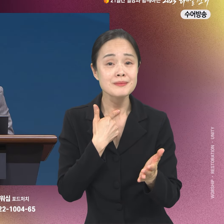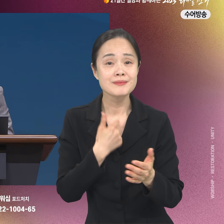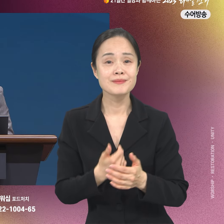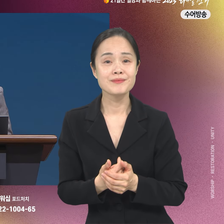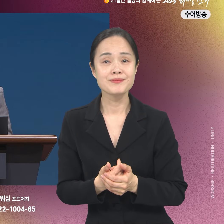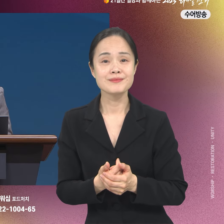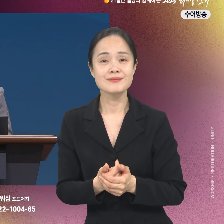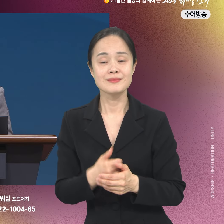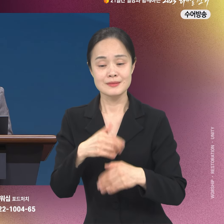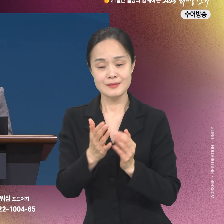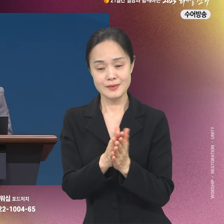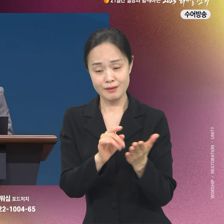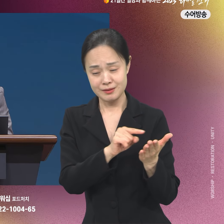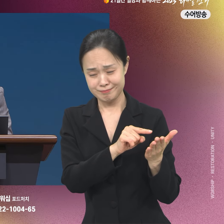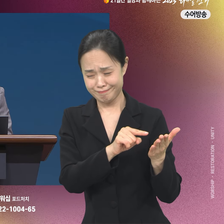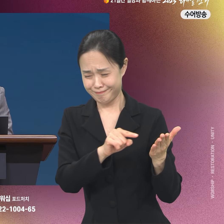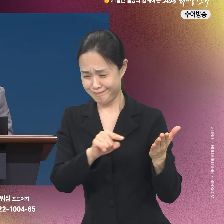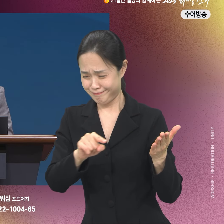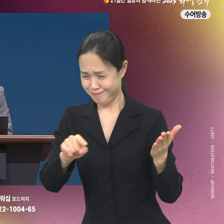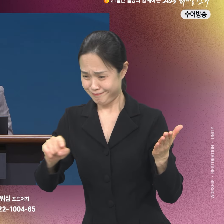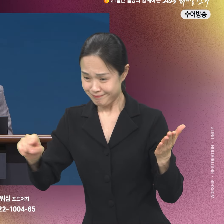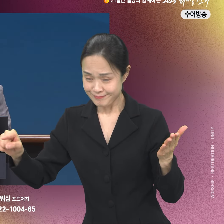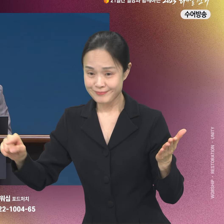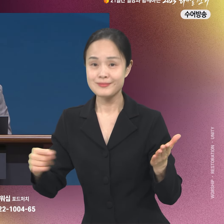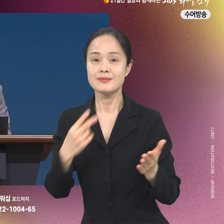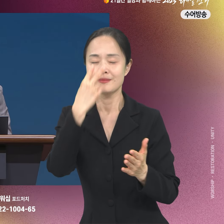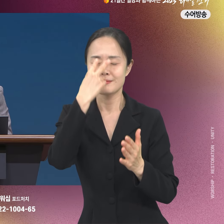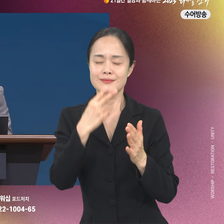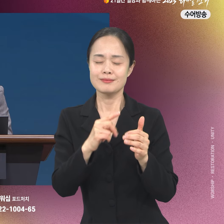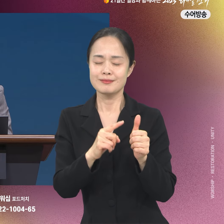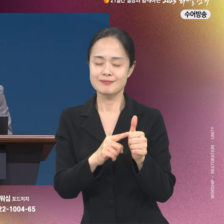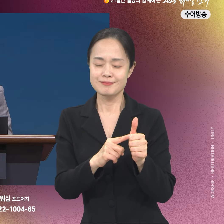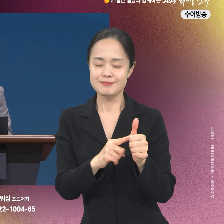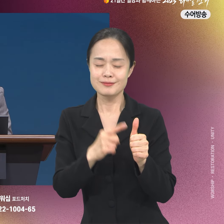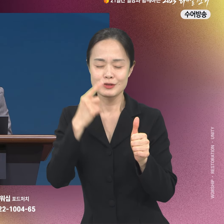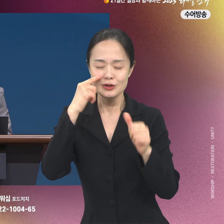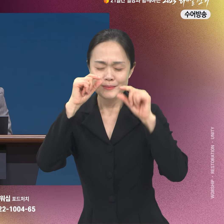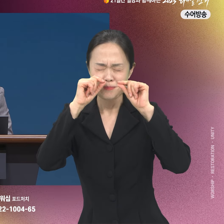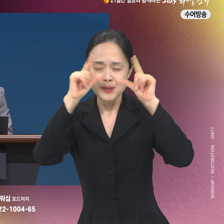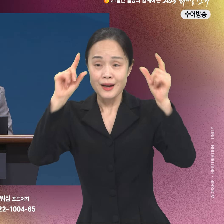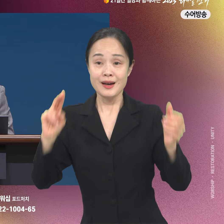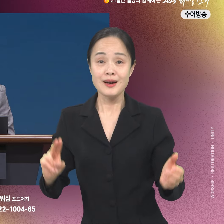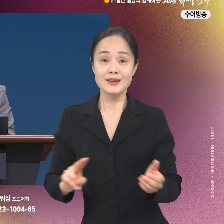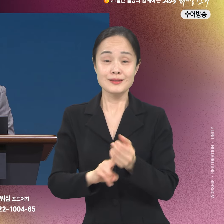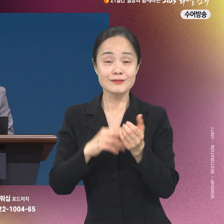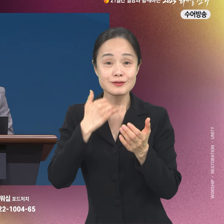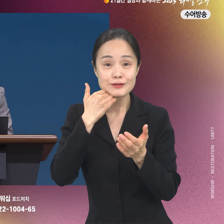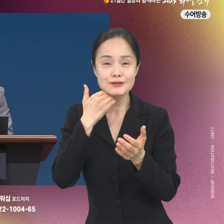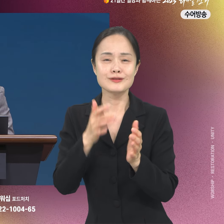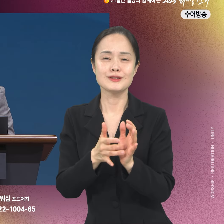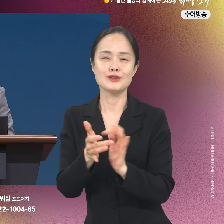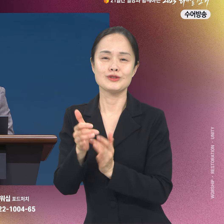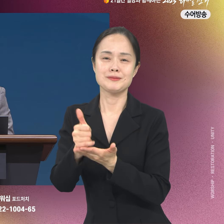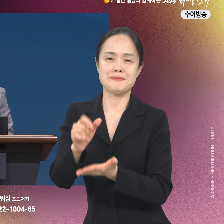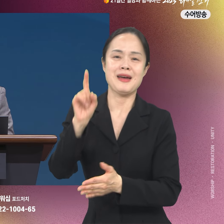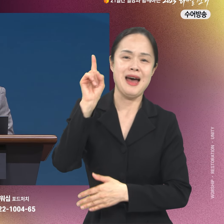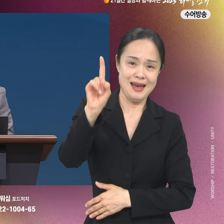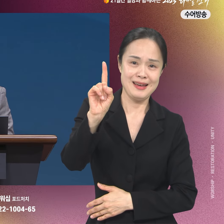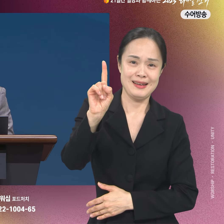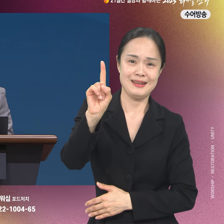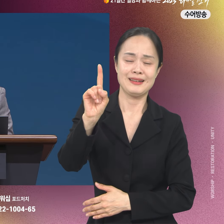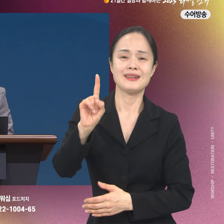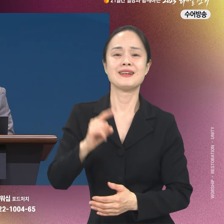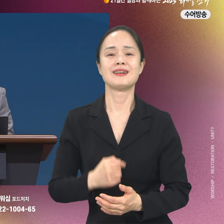한 기적은 예수님만 하셨어요. 그래서 저는 이게 첫 기적으로